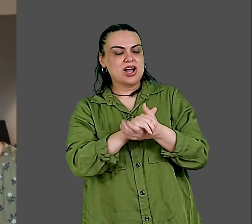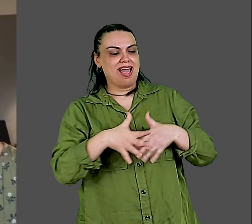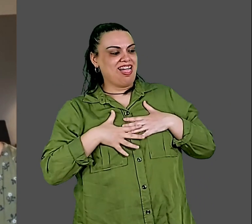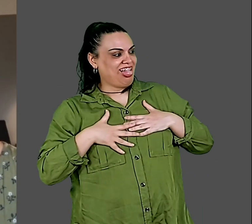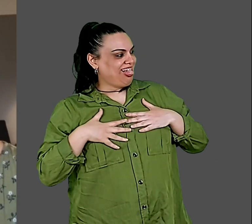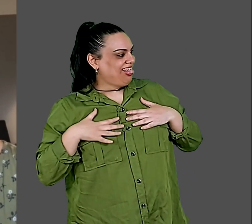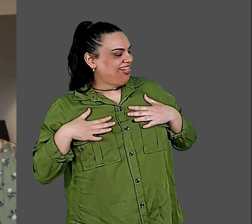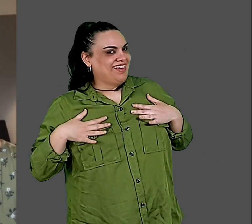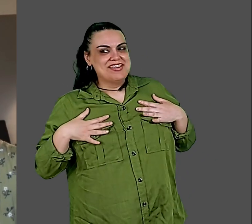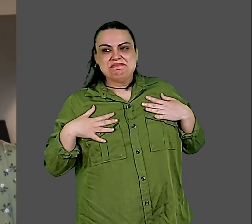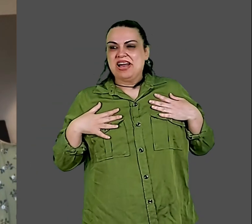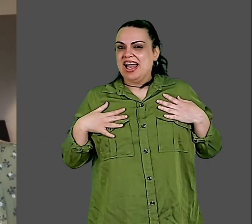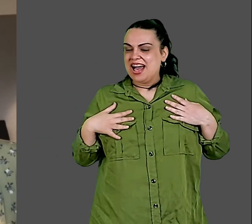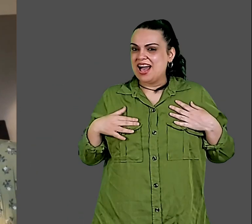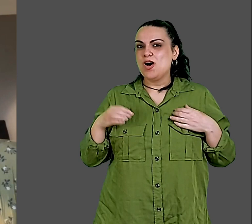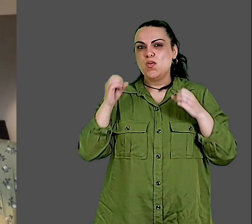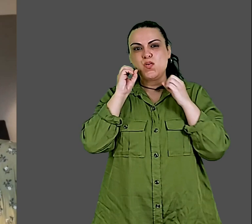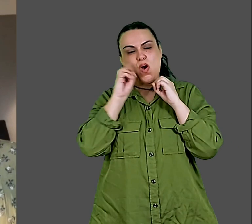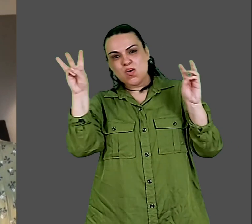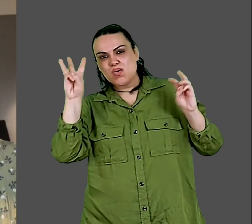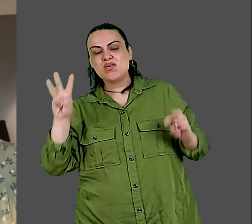assim, poxa,